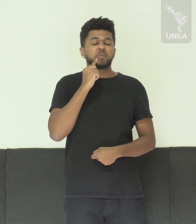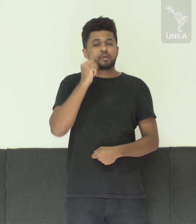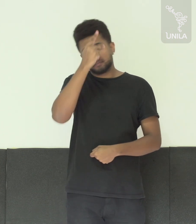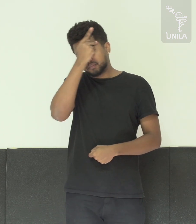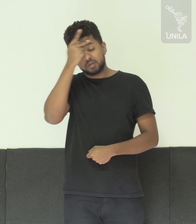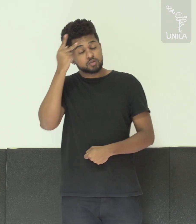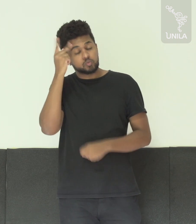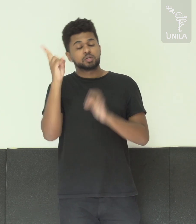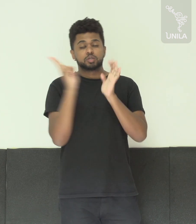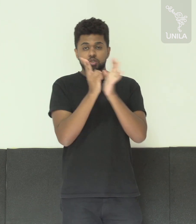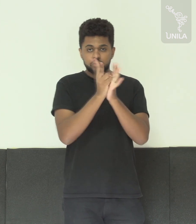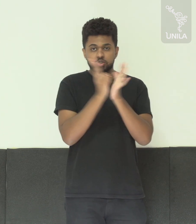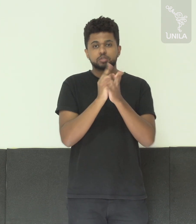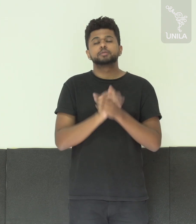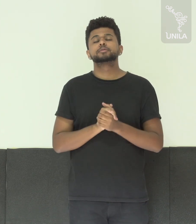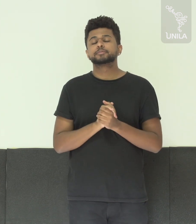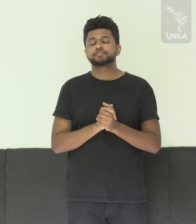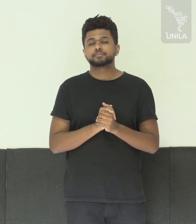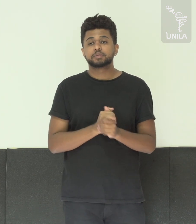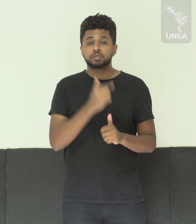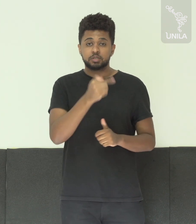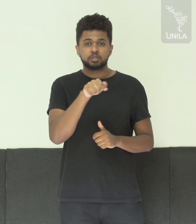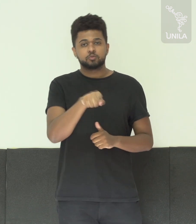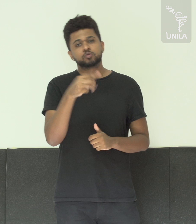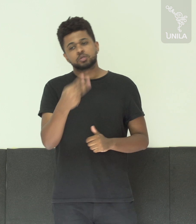a pessoas indígenas.